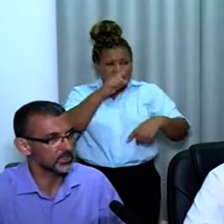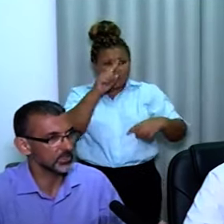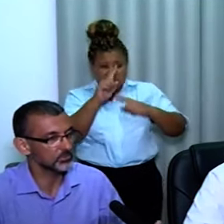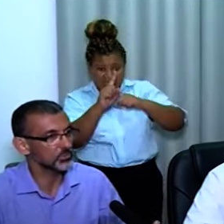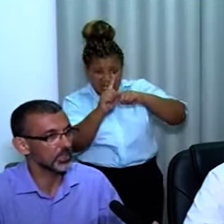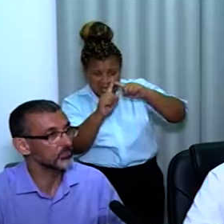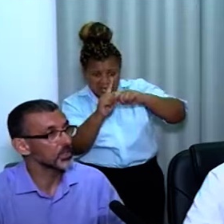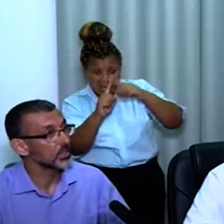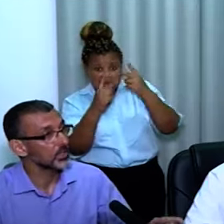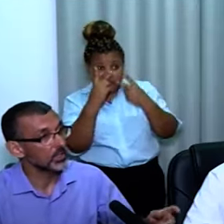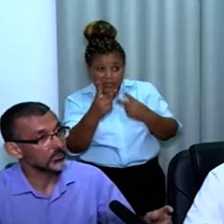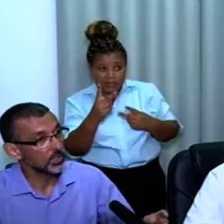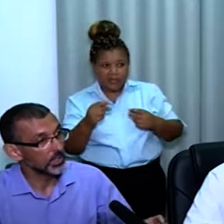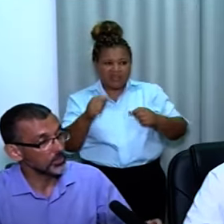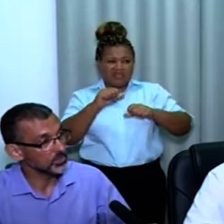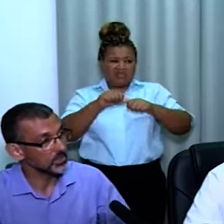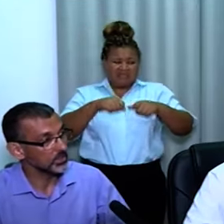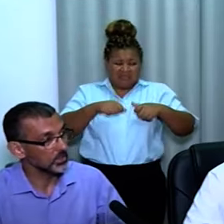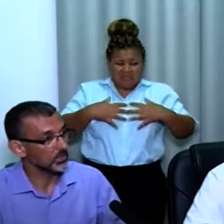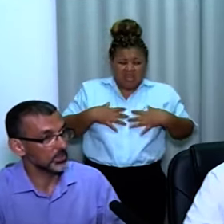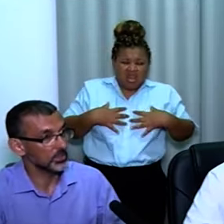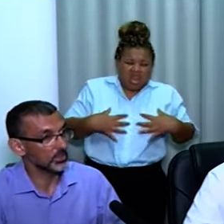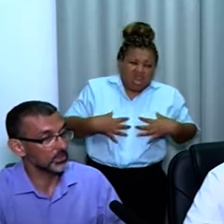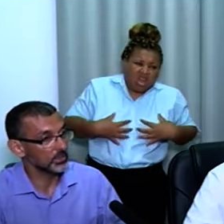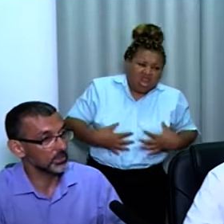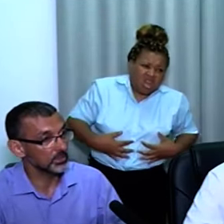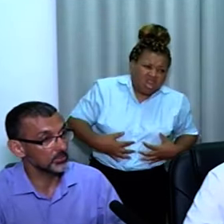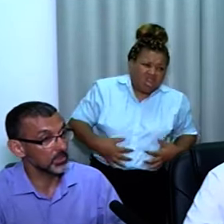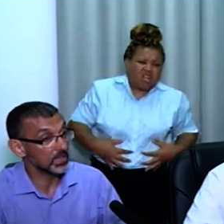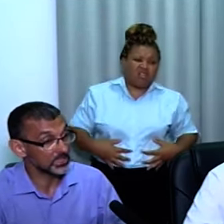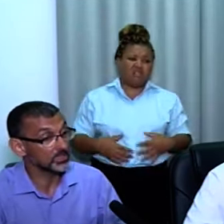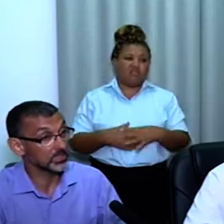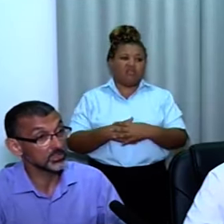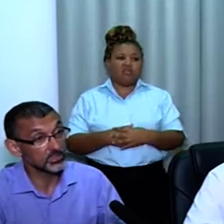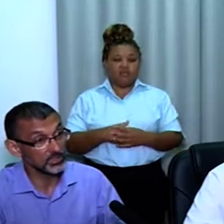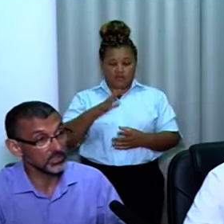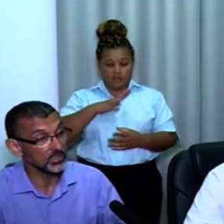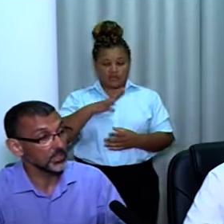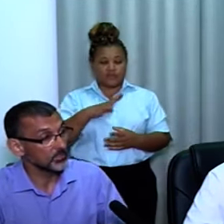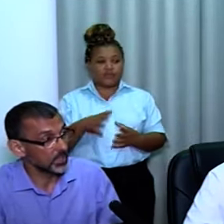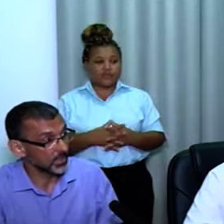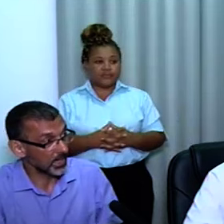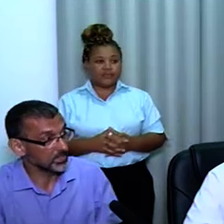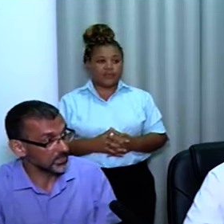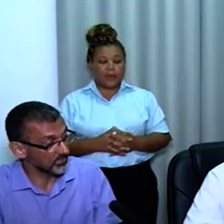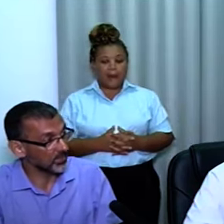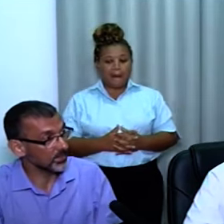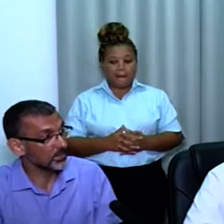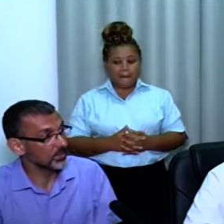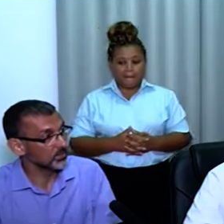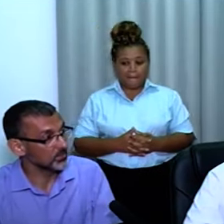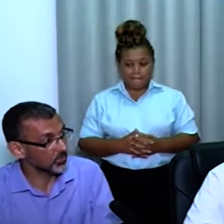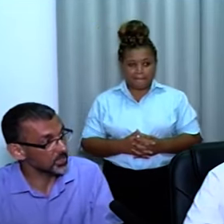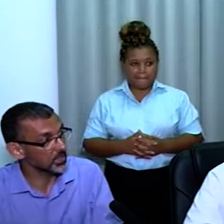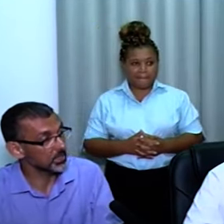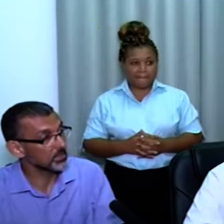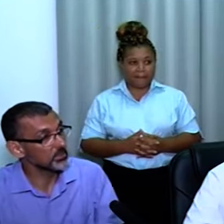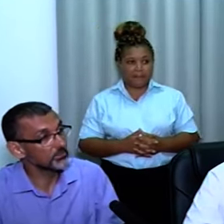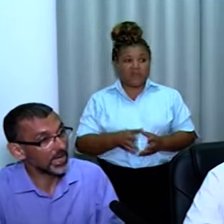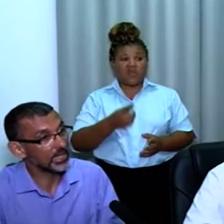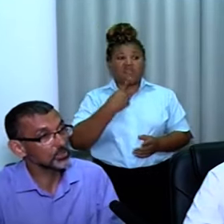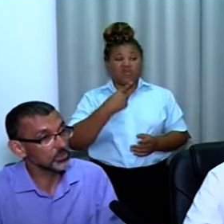la tisane pour ça. Et aussi, nous avons la tisane. Si vous avez un cas sévère ou